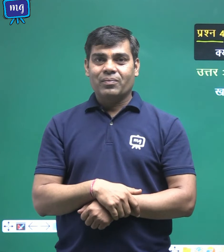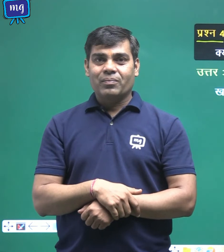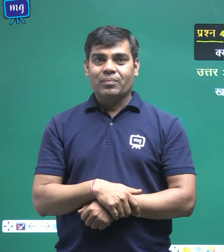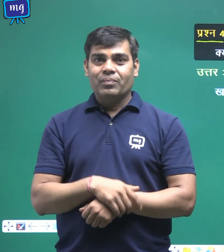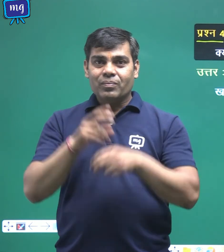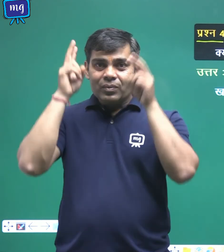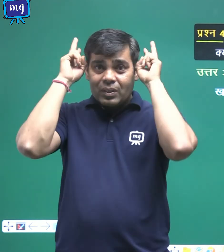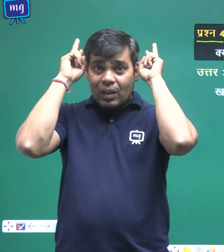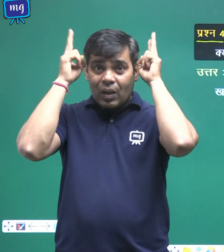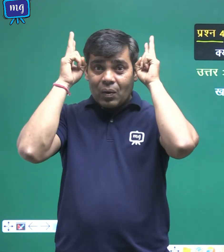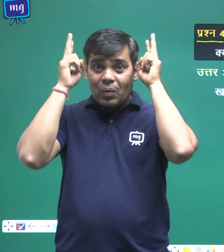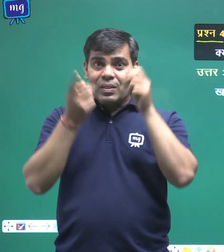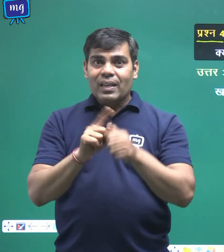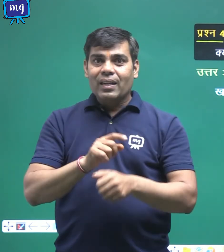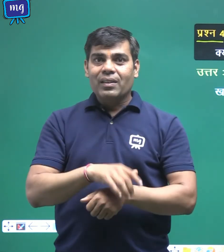खरगोश ने